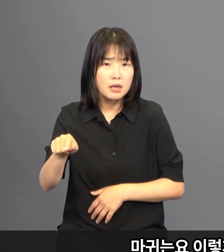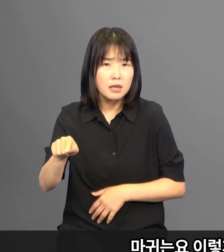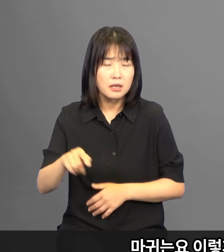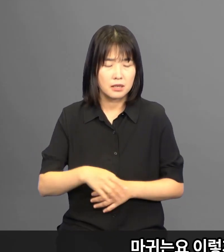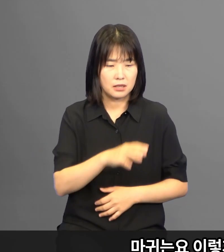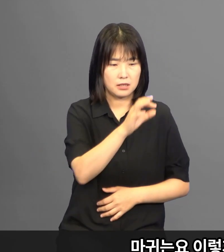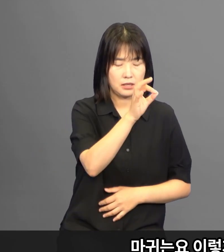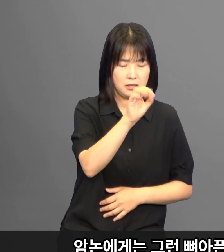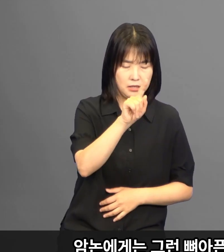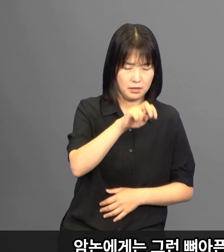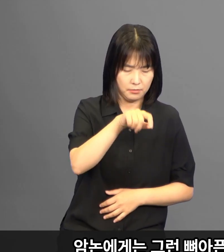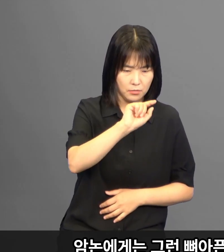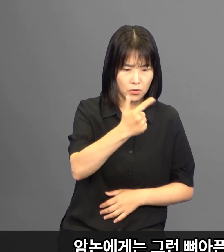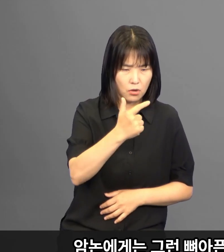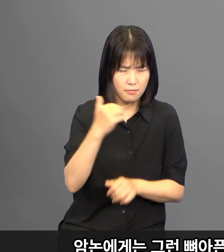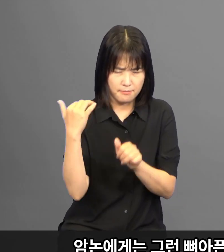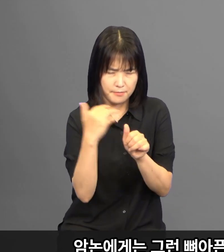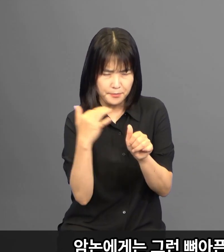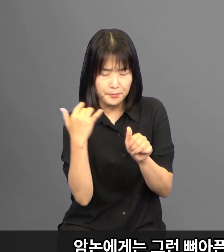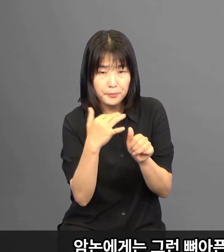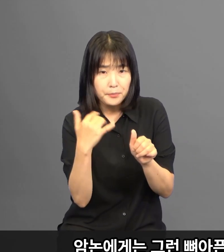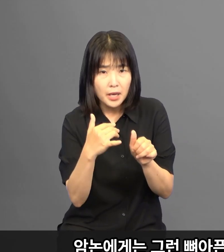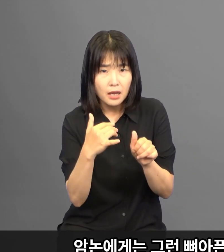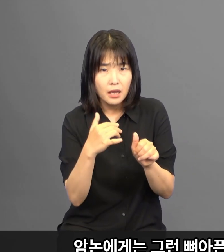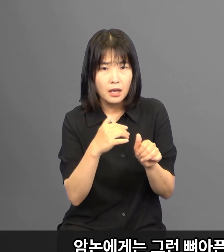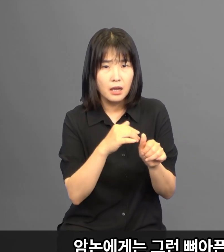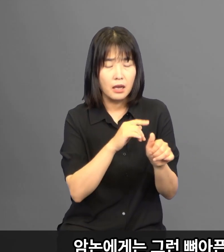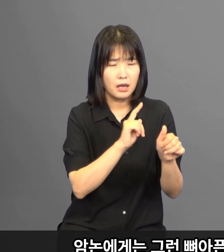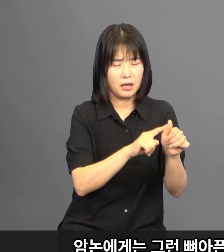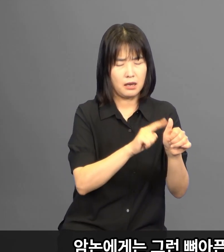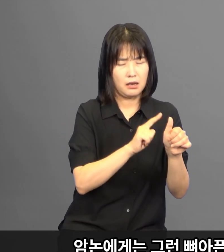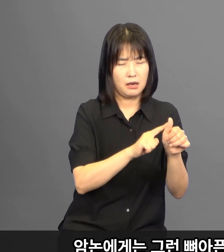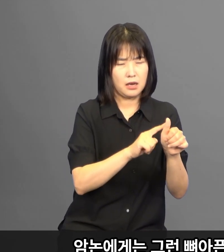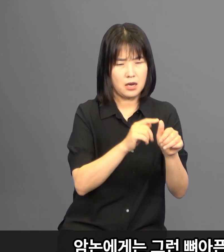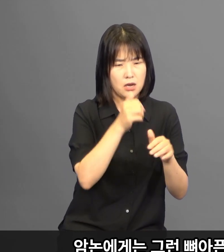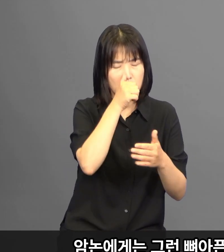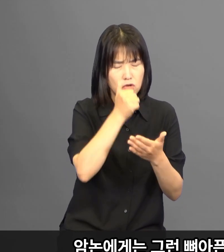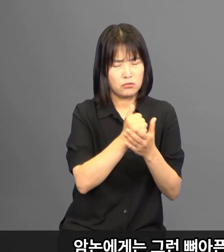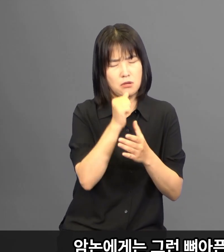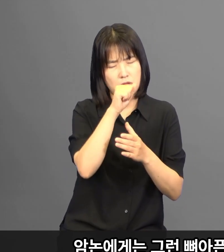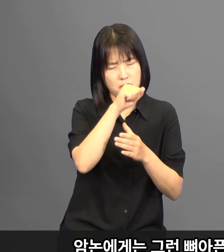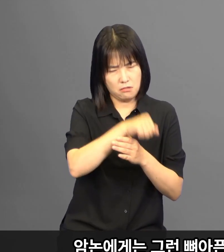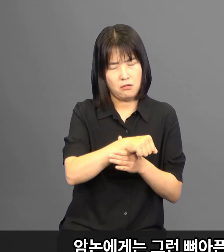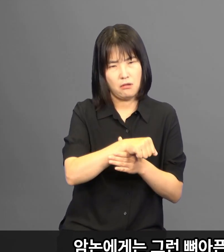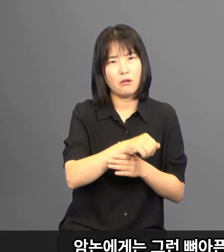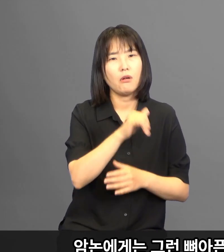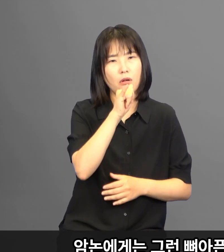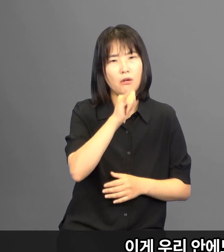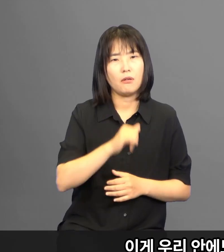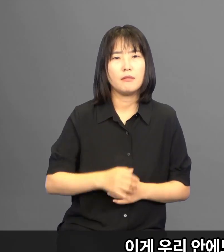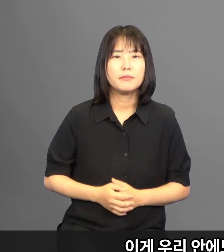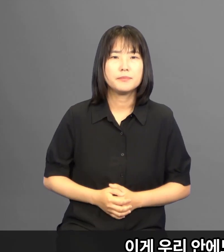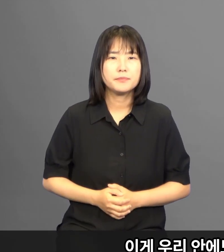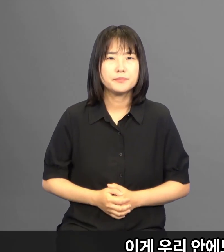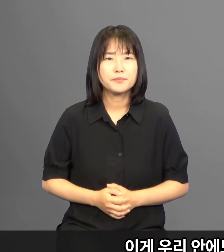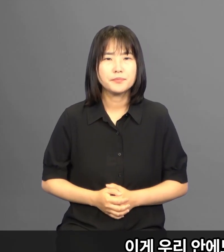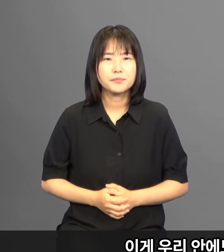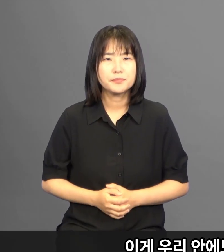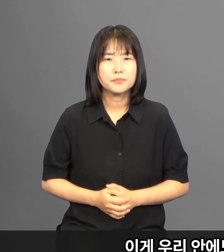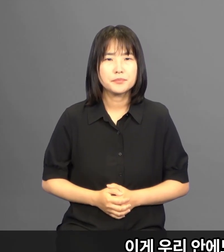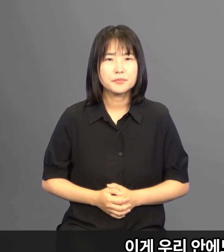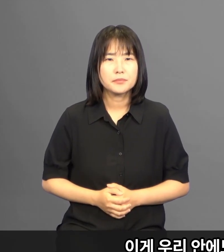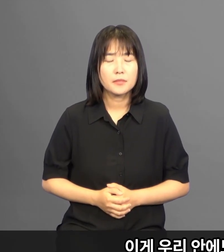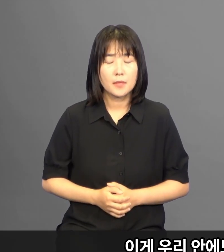암논을 사로잡았고 암논에게는 그런 뼈아픈 열매가 맺혀지게 된 것입니다. 이게 우리